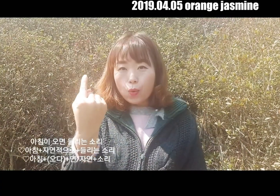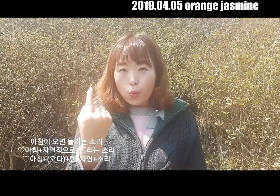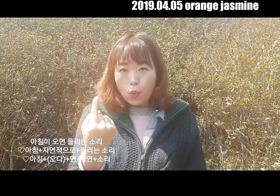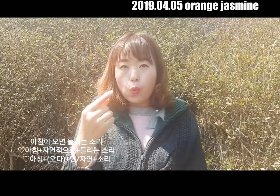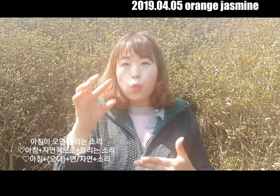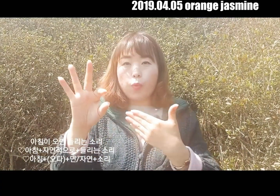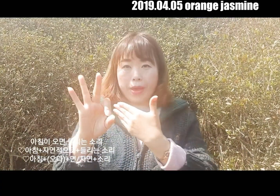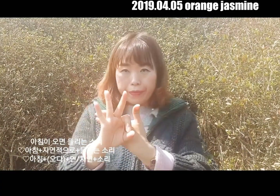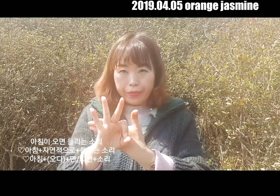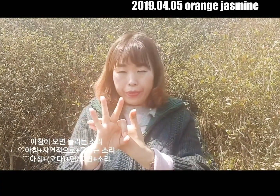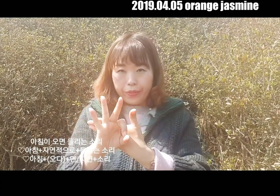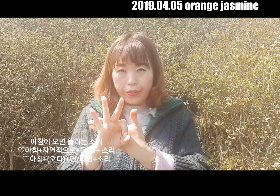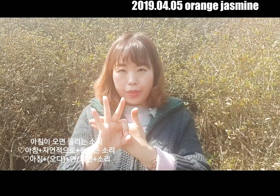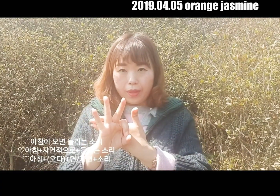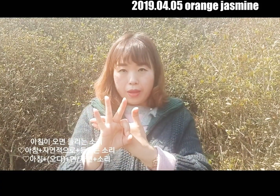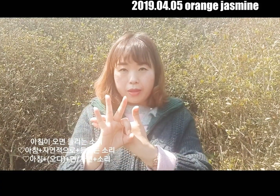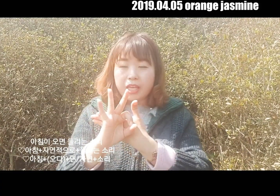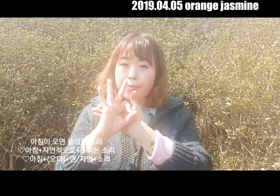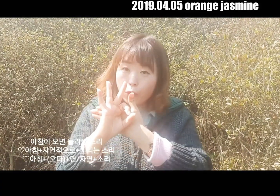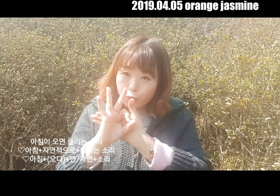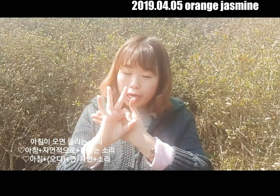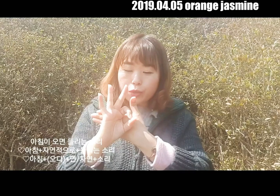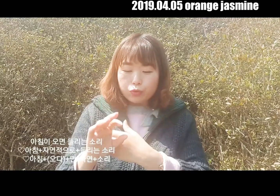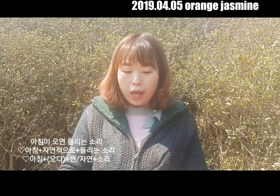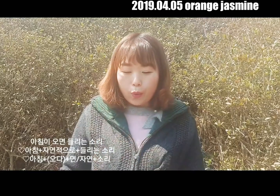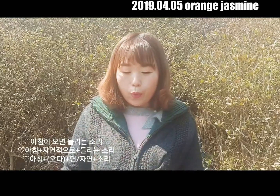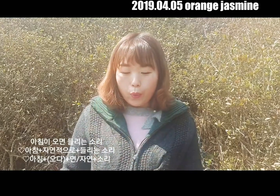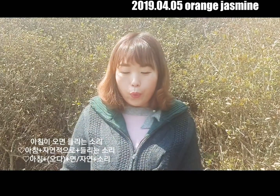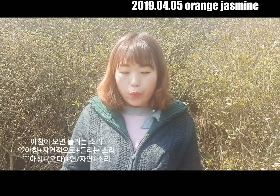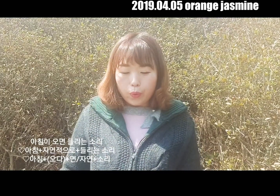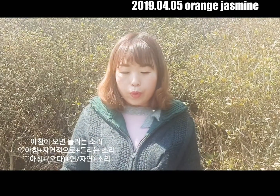아침이 오면, 이 면으로 하셔도 되고,